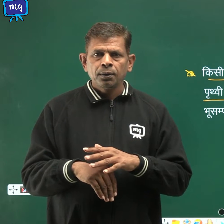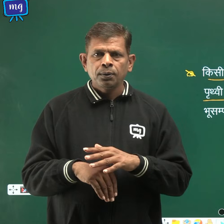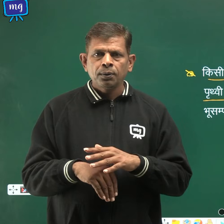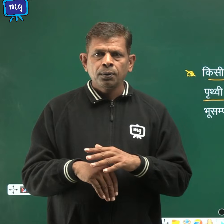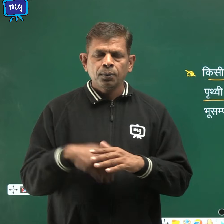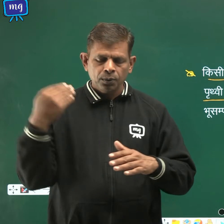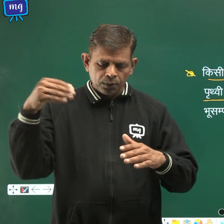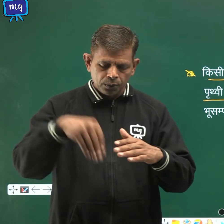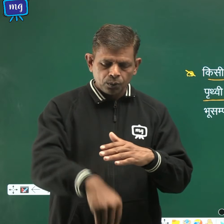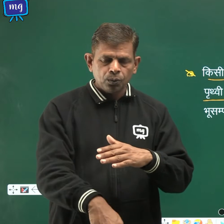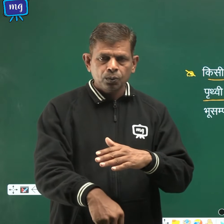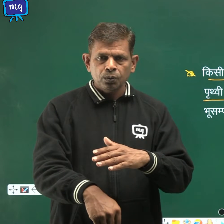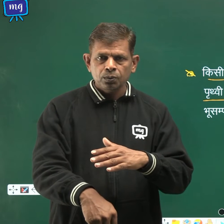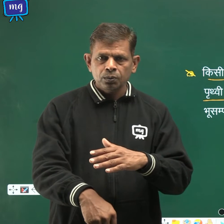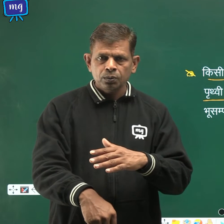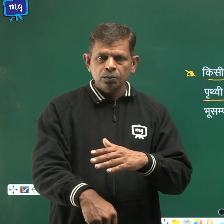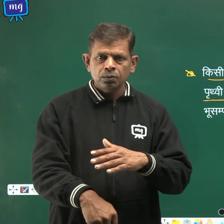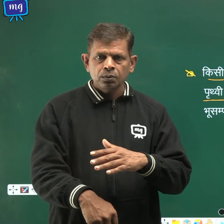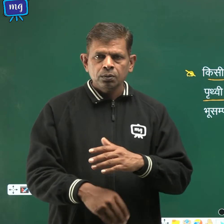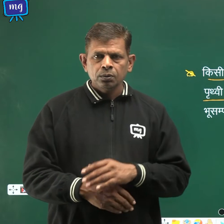स्थानांतरित करने को